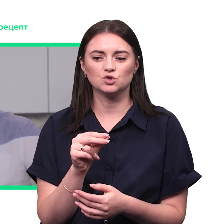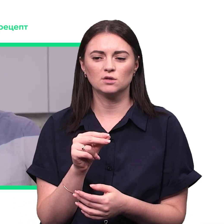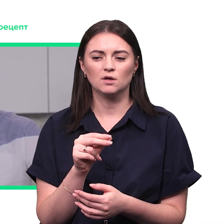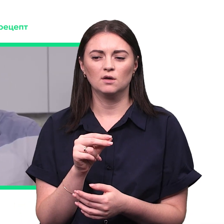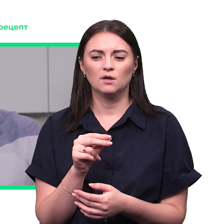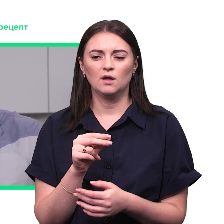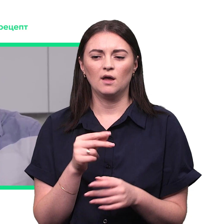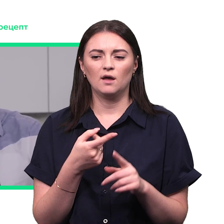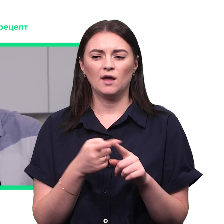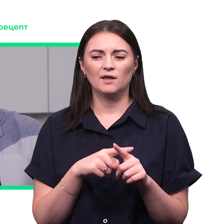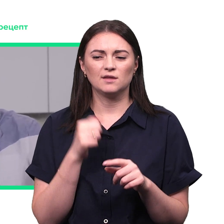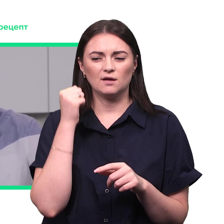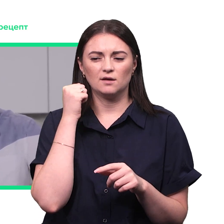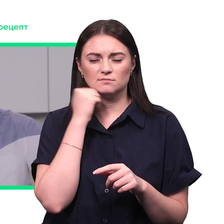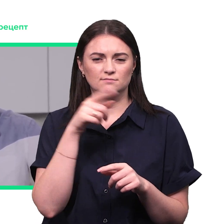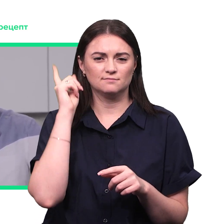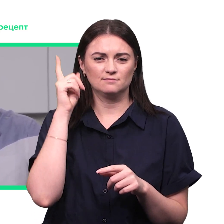это затягано и пошло, по-моему.